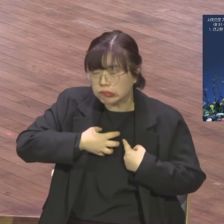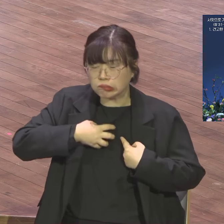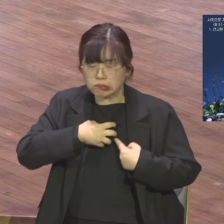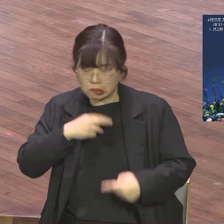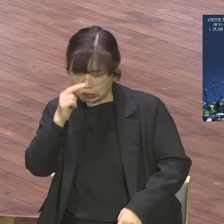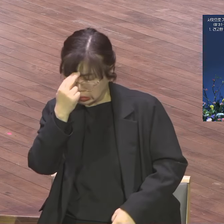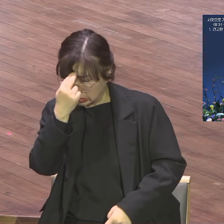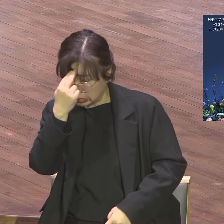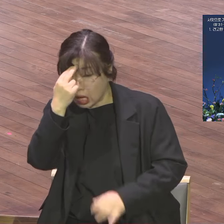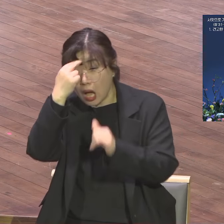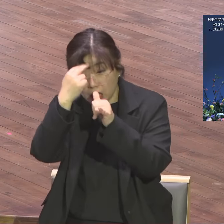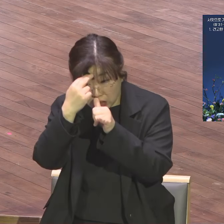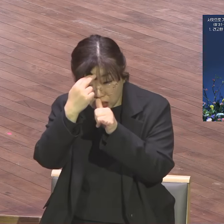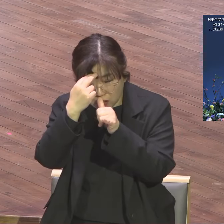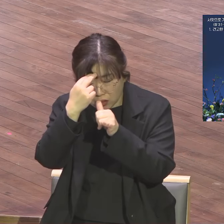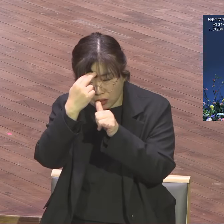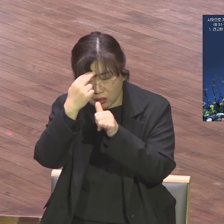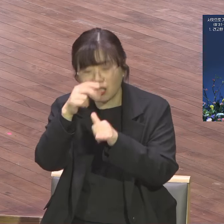말씀 묵상하세요.